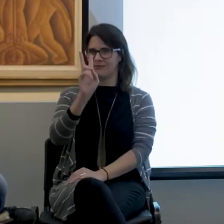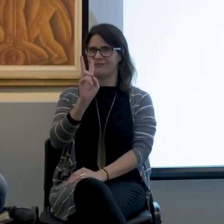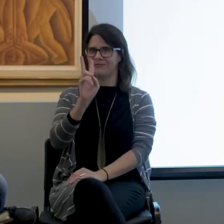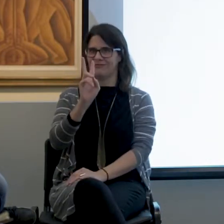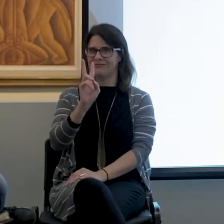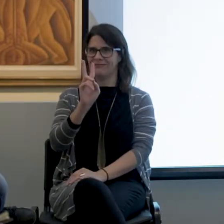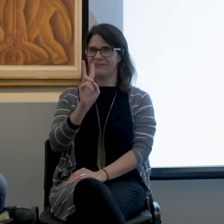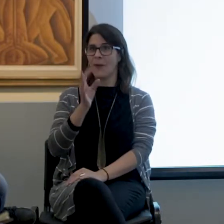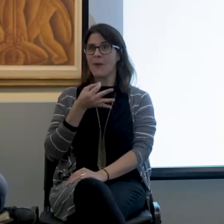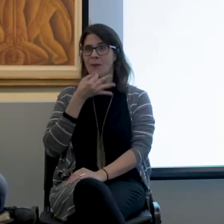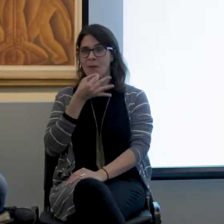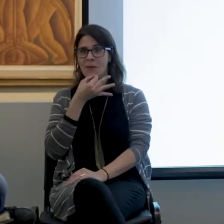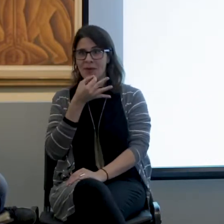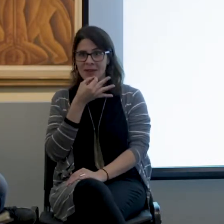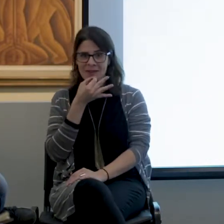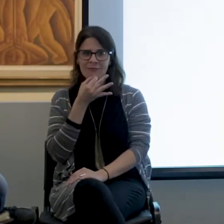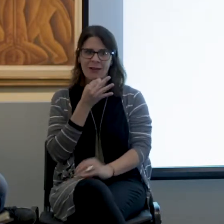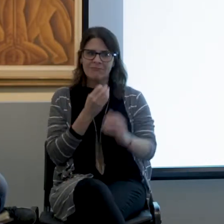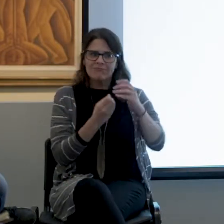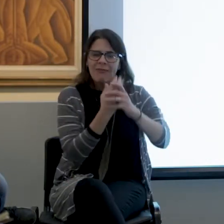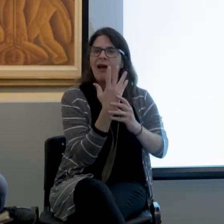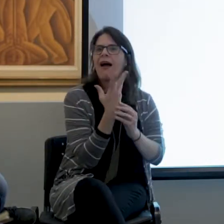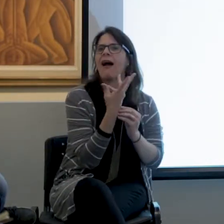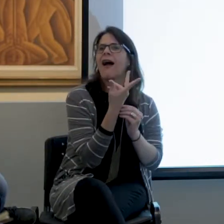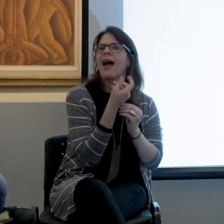Literatura, o que for. Né?